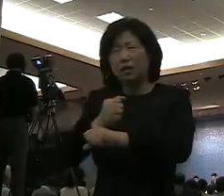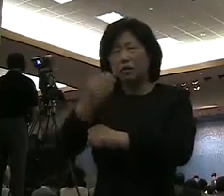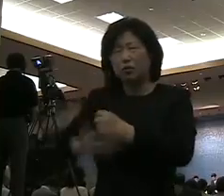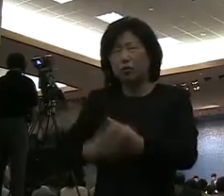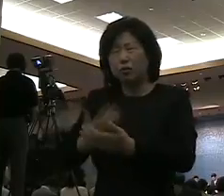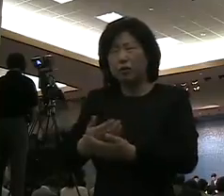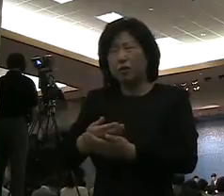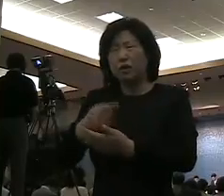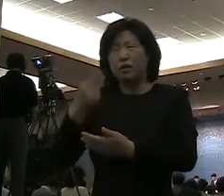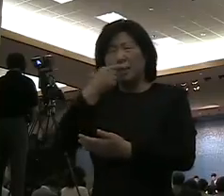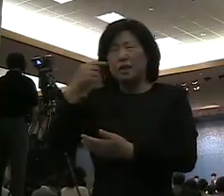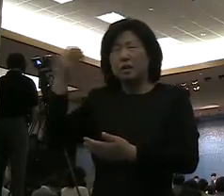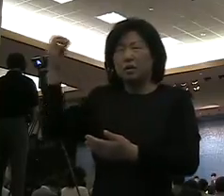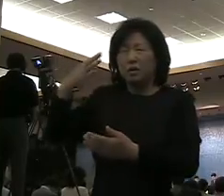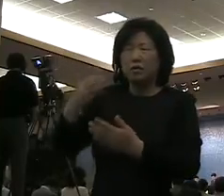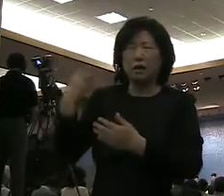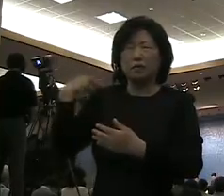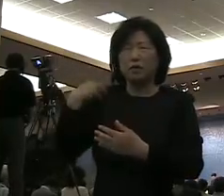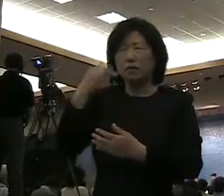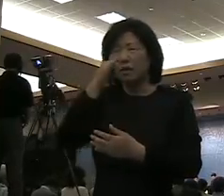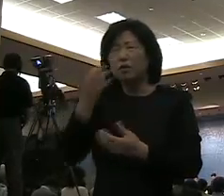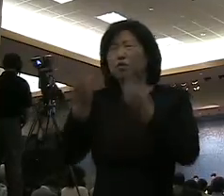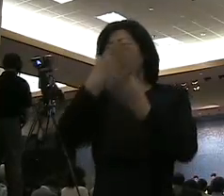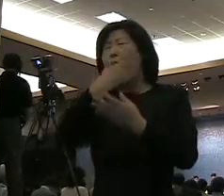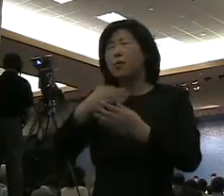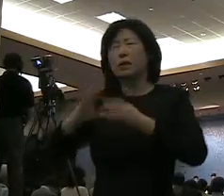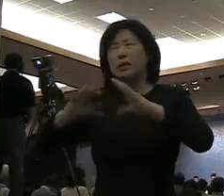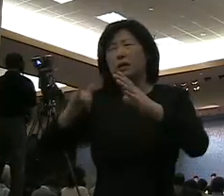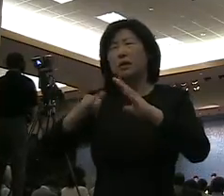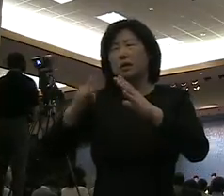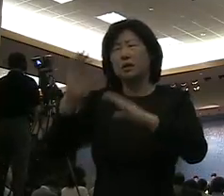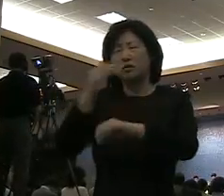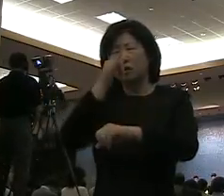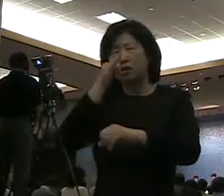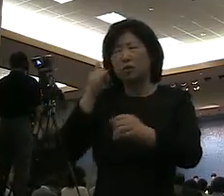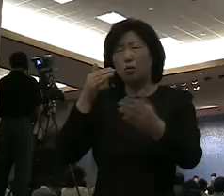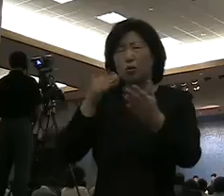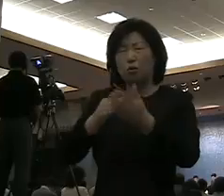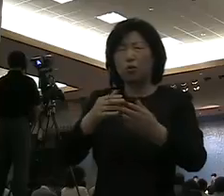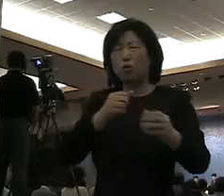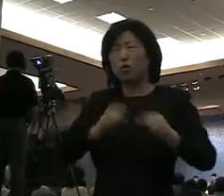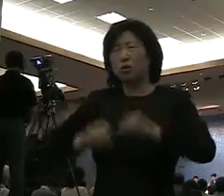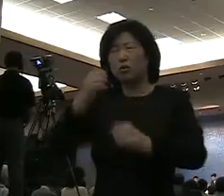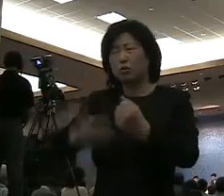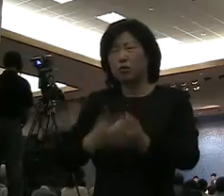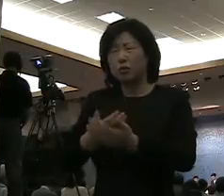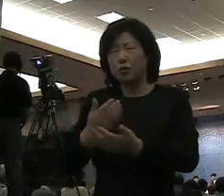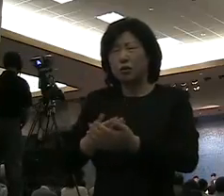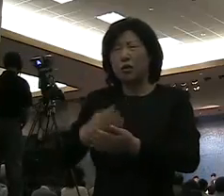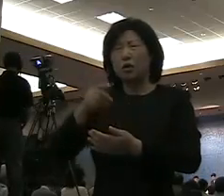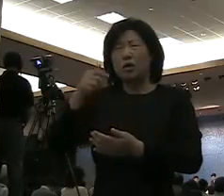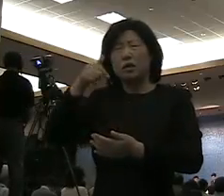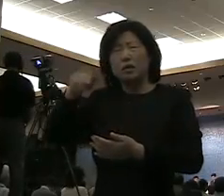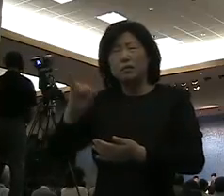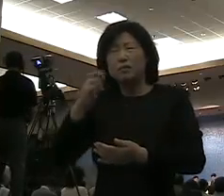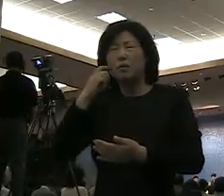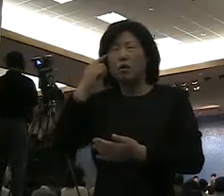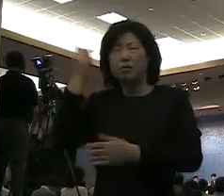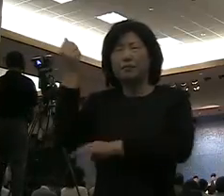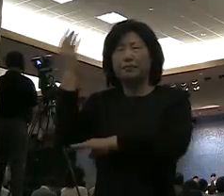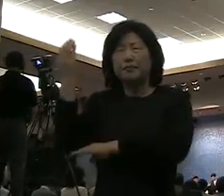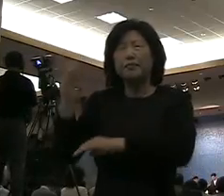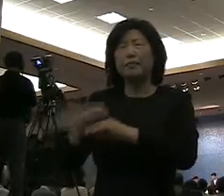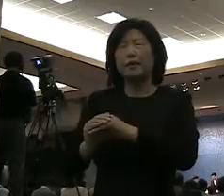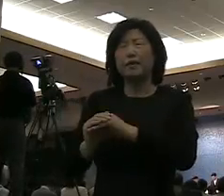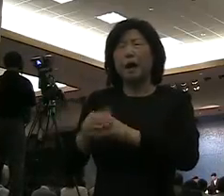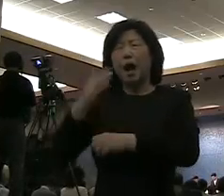수 있는 축복의 세대가 되게 하옵소서. 김승훈 담임 목사님과 함께하는 우리 킹덤드림 사역을 축복하여 주시옵소서. 하나님의